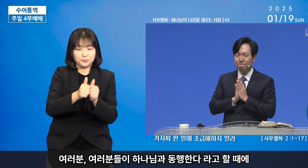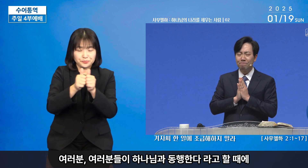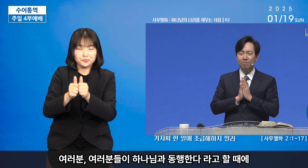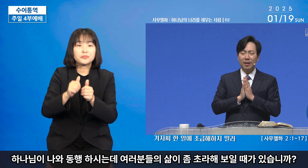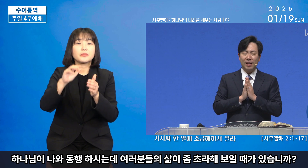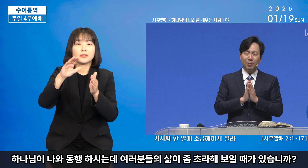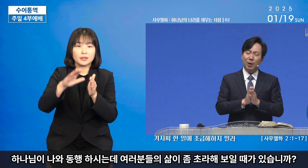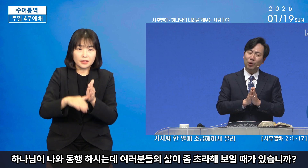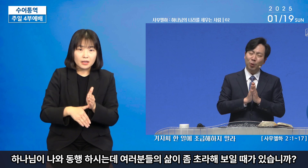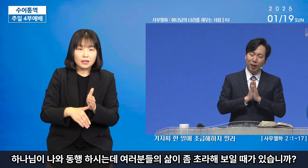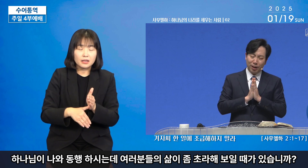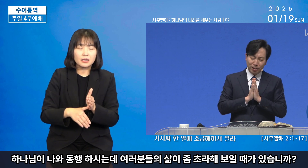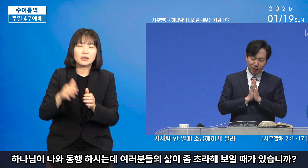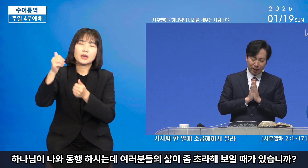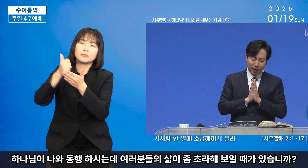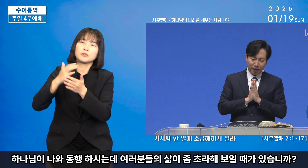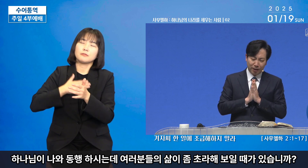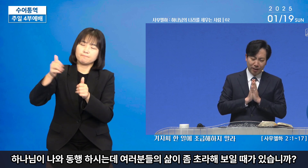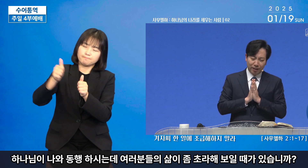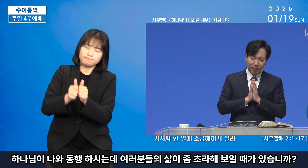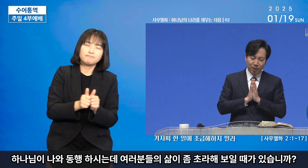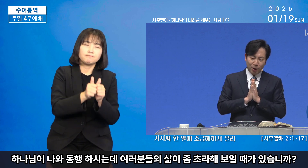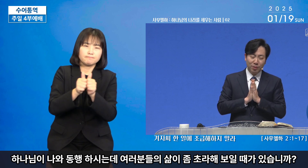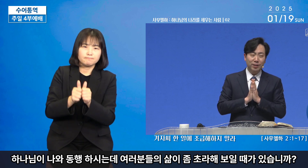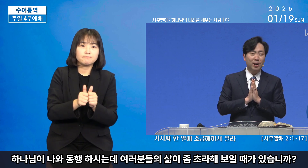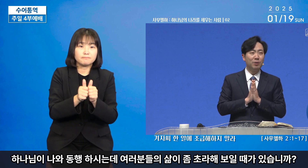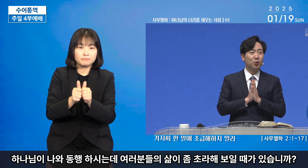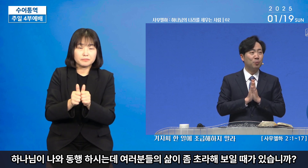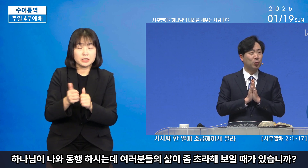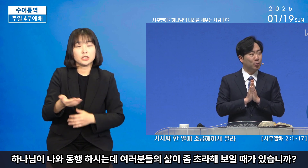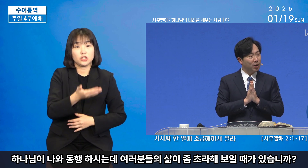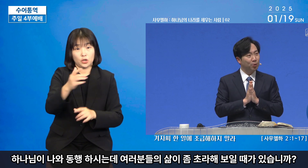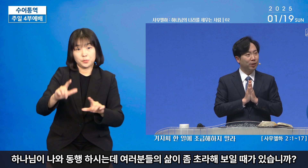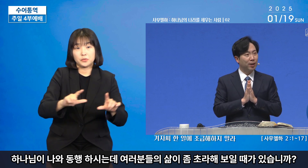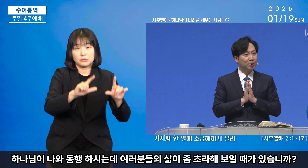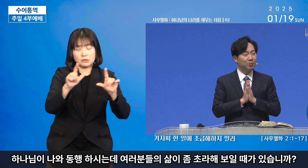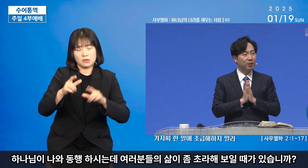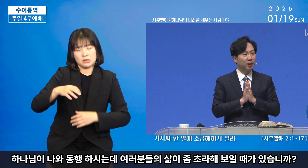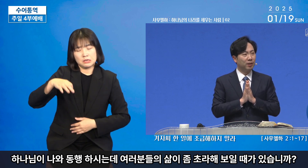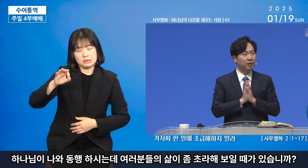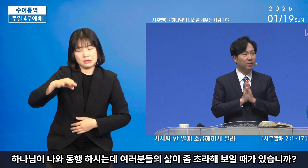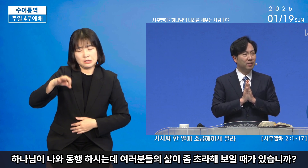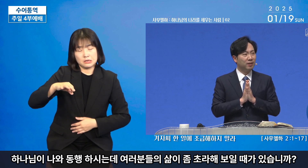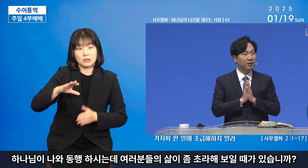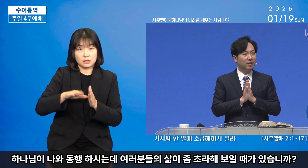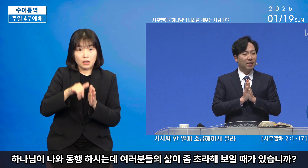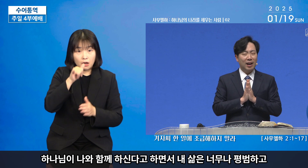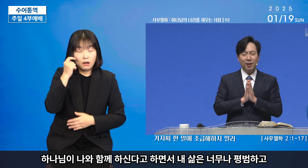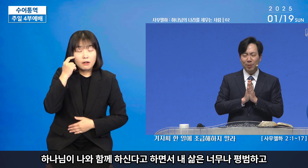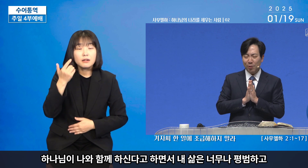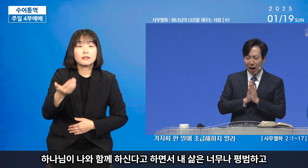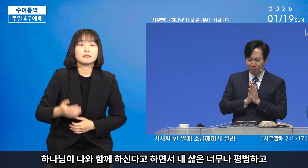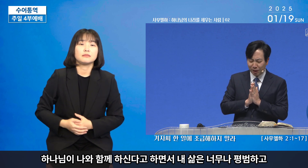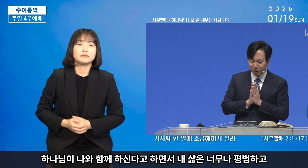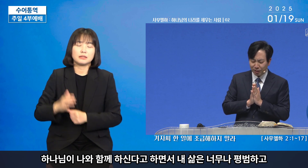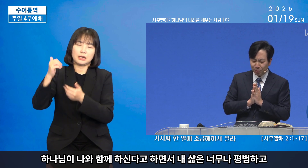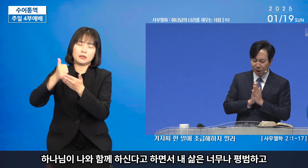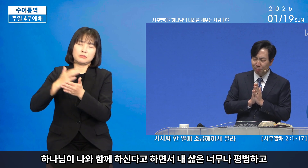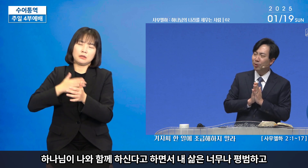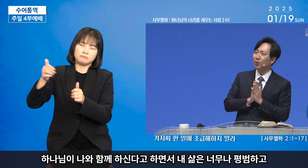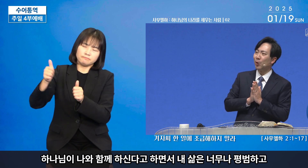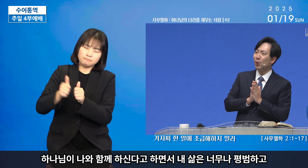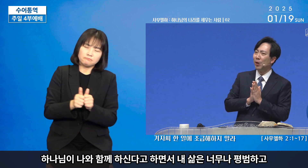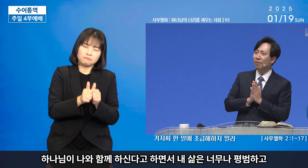때에 하나님이 나와 동행하시는데 여러분들의 삶이 좀 초라해 보일 때가 있습니까? 하나님이 나와 함께